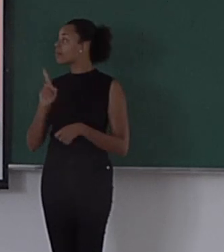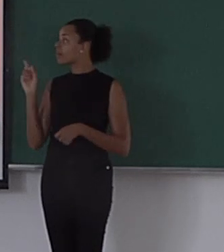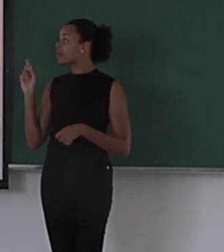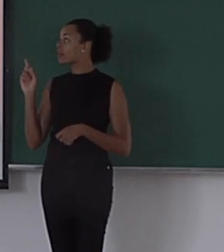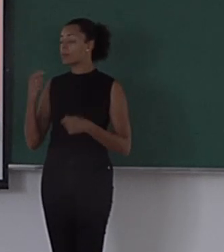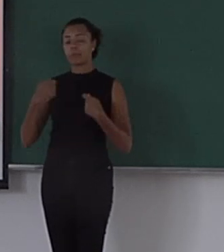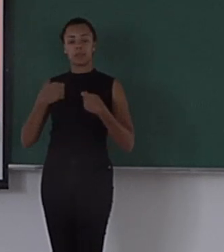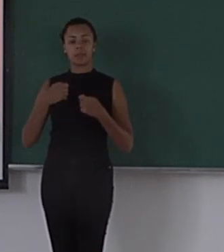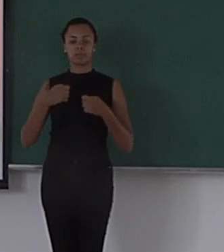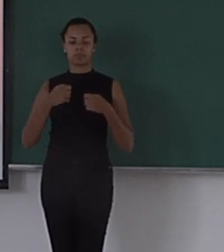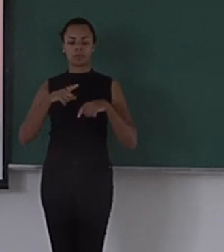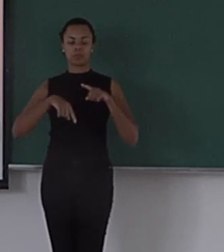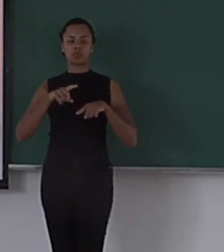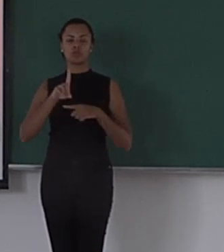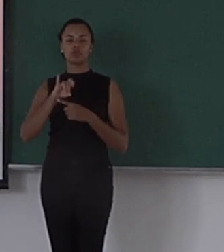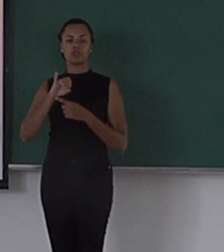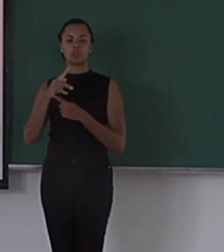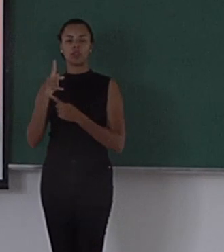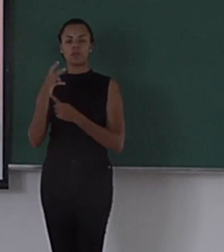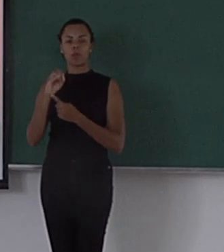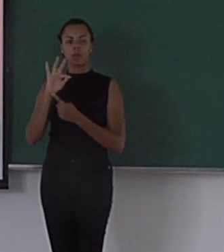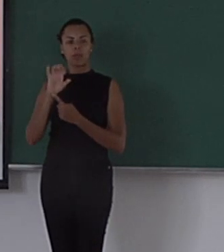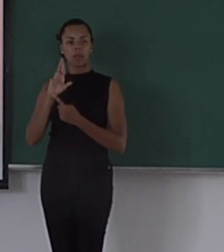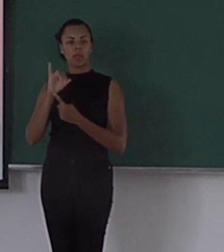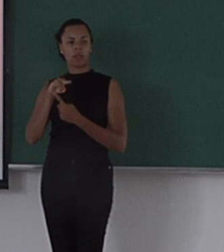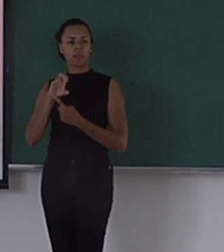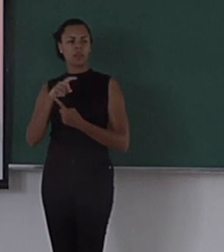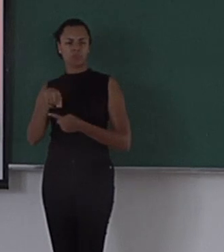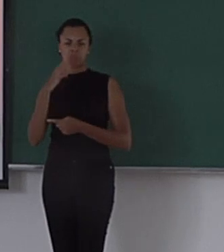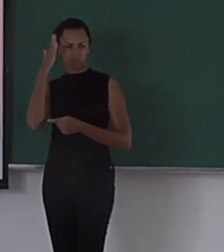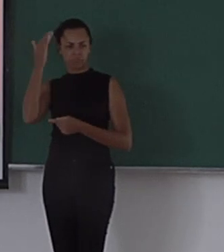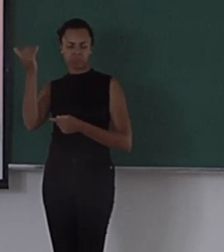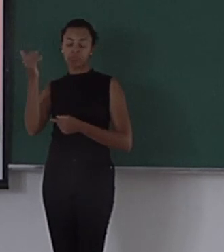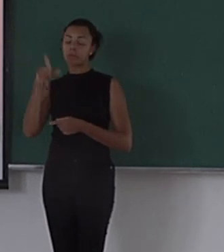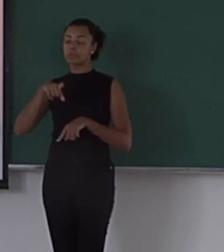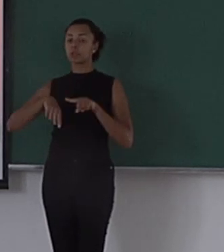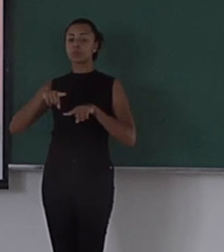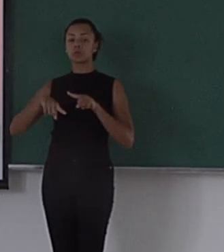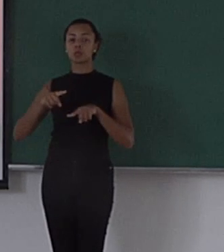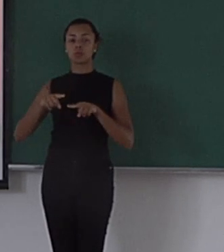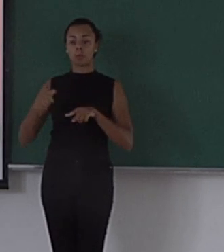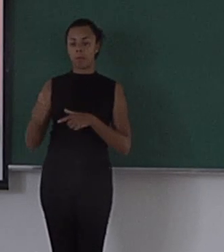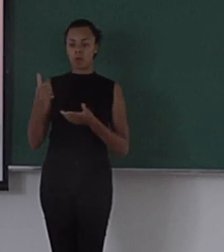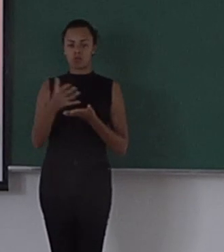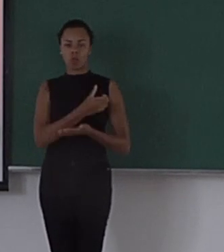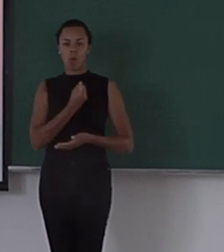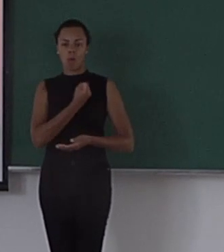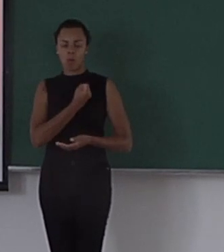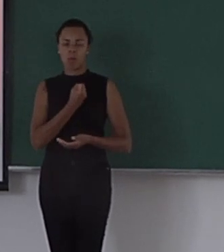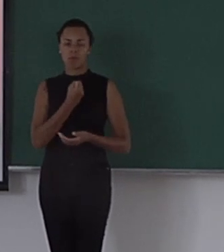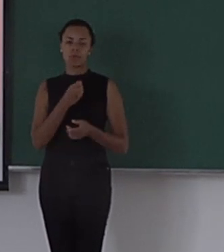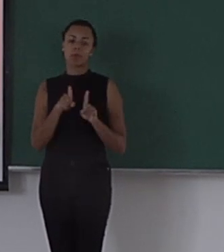chamada difoterine. Muitos de vocês já devem ter visto, né? É muito comum. É um produto para primeiro socorro e